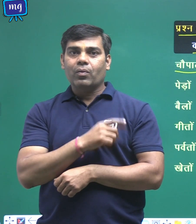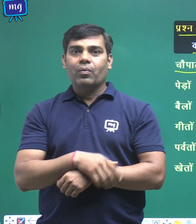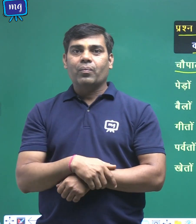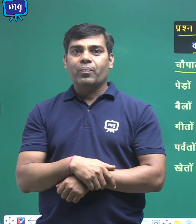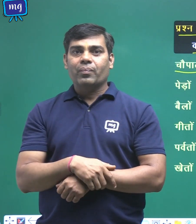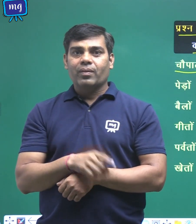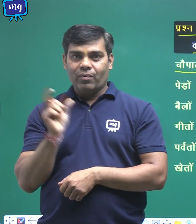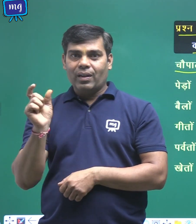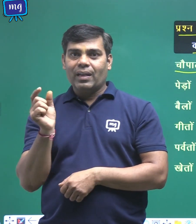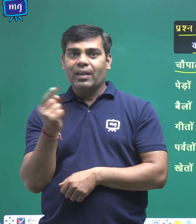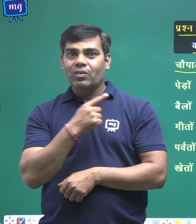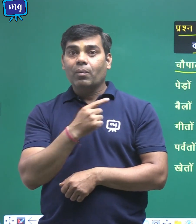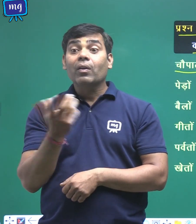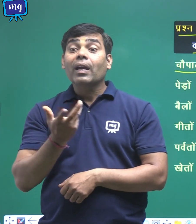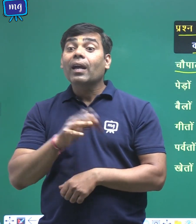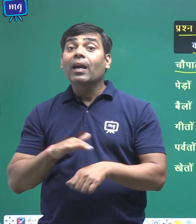क्या आएगा बच्चों?